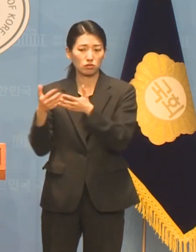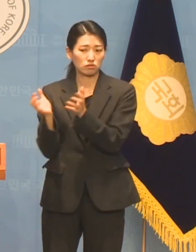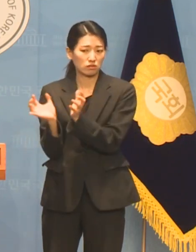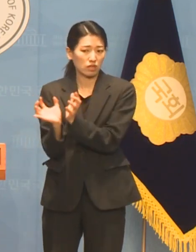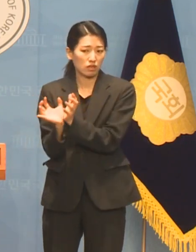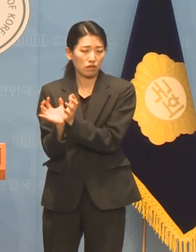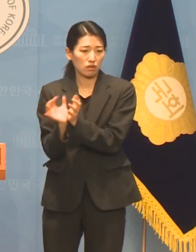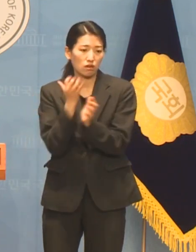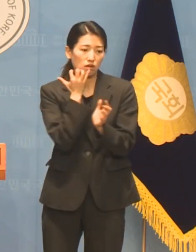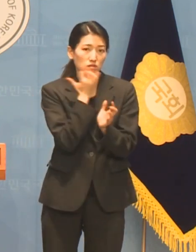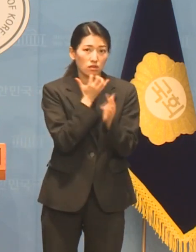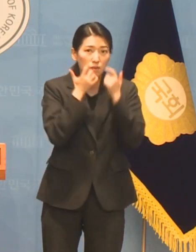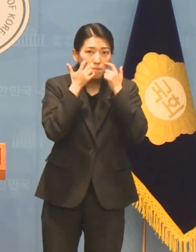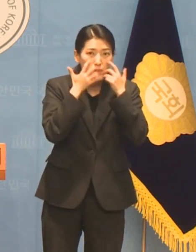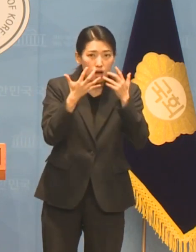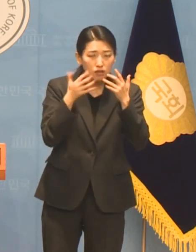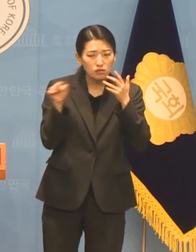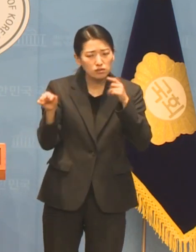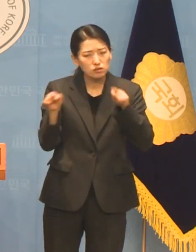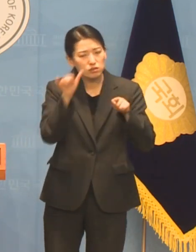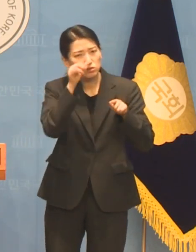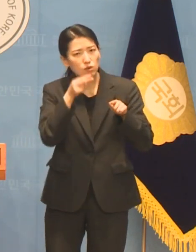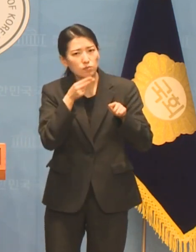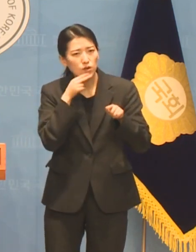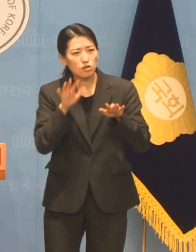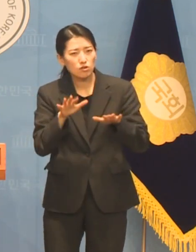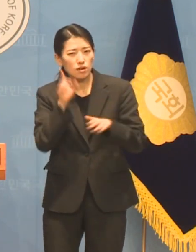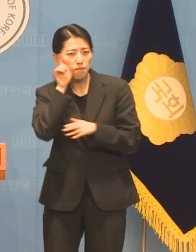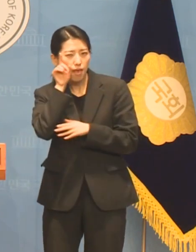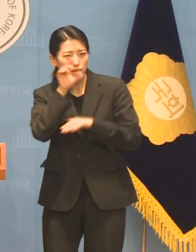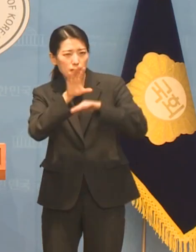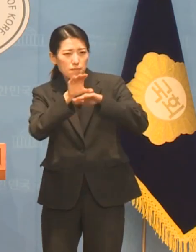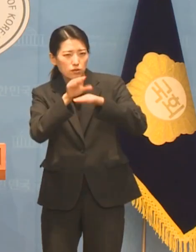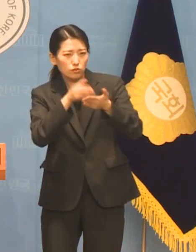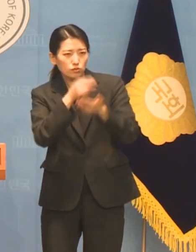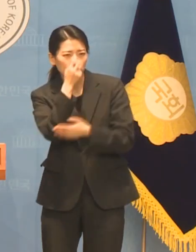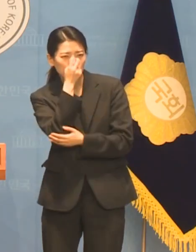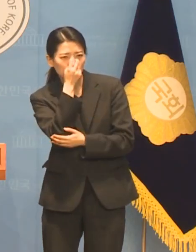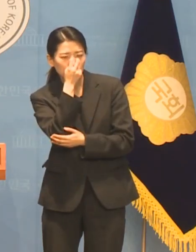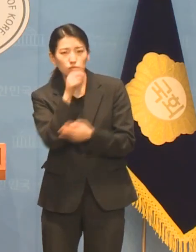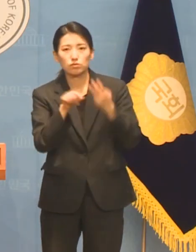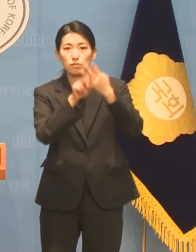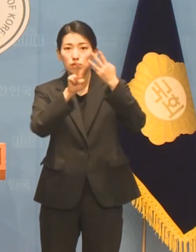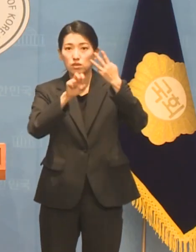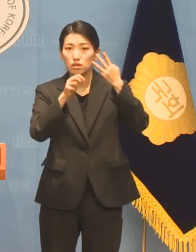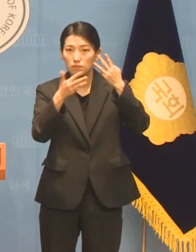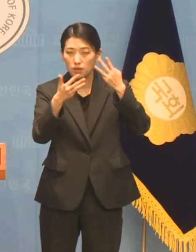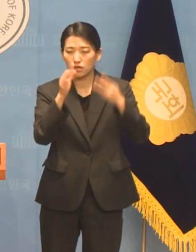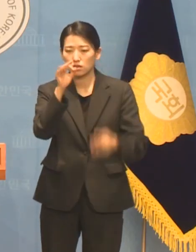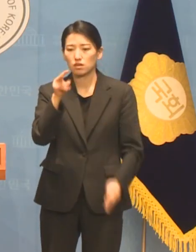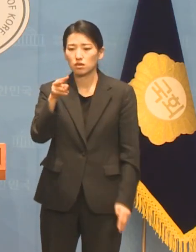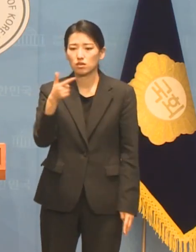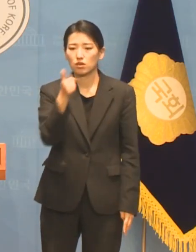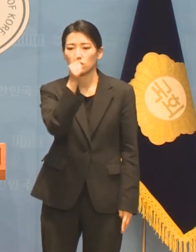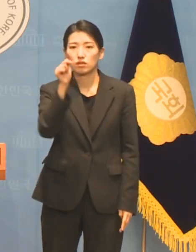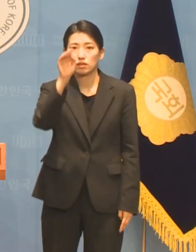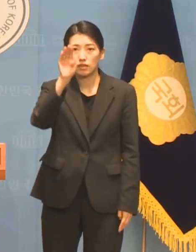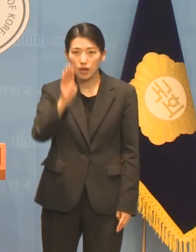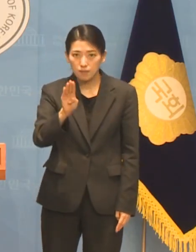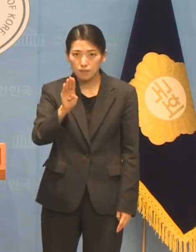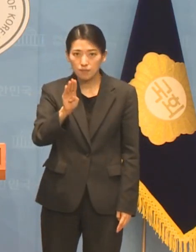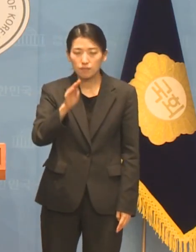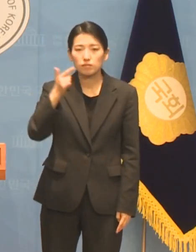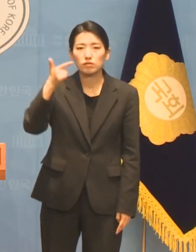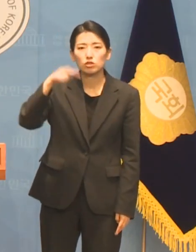구성의 균형 여부를 매일 모니터링하고 있습니다. 이와 관련해 3월 28일, 31일자 연합뉴스TV